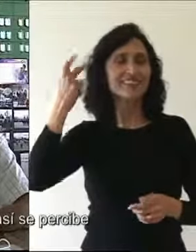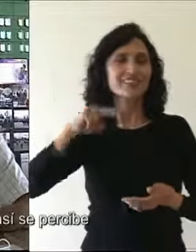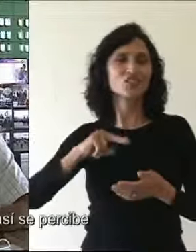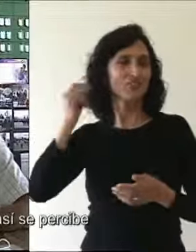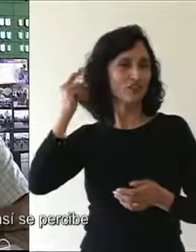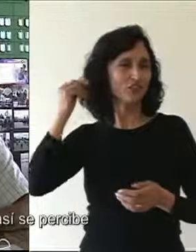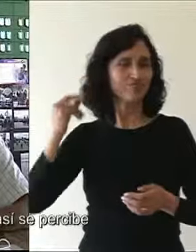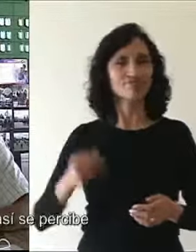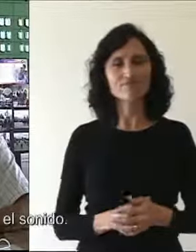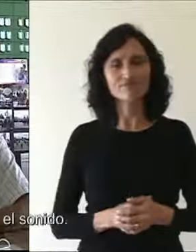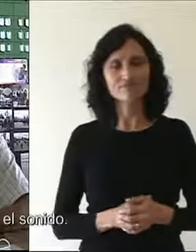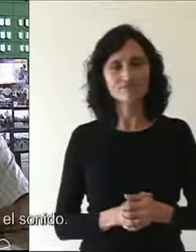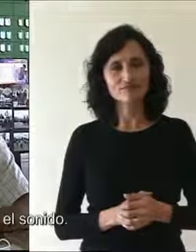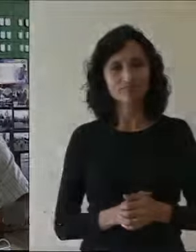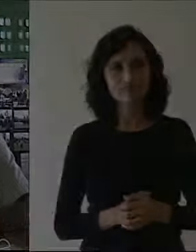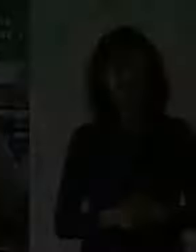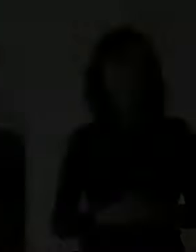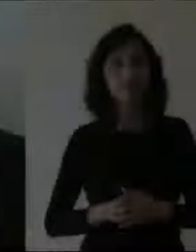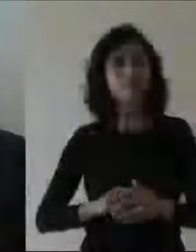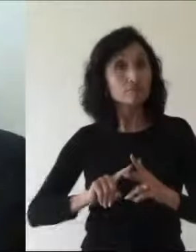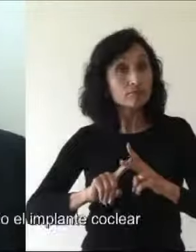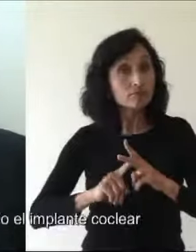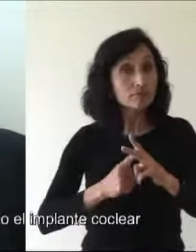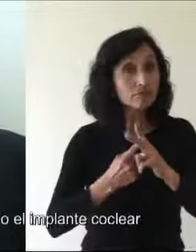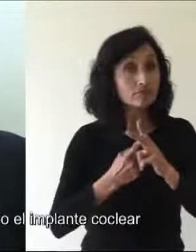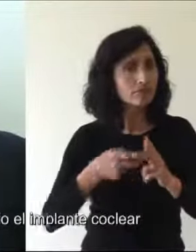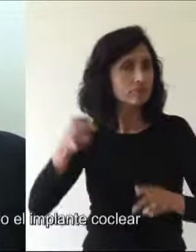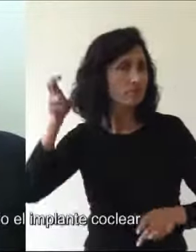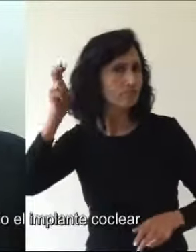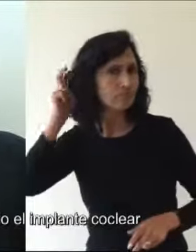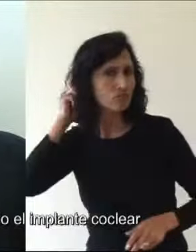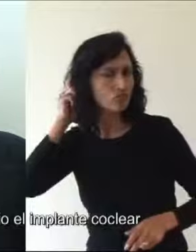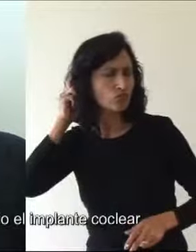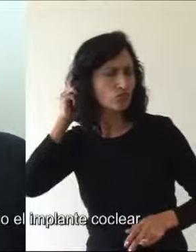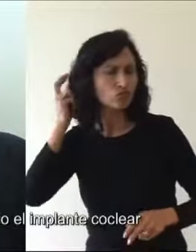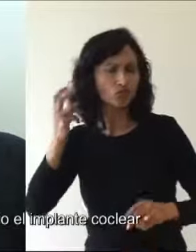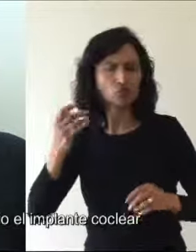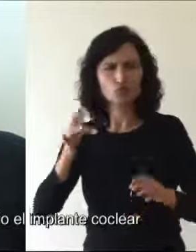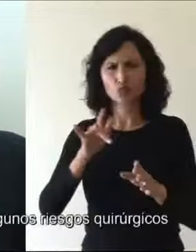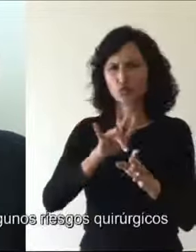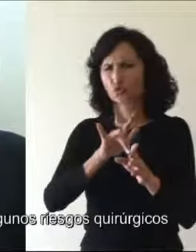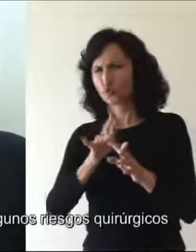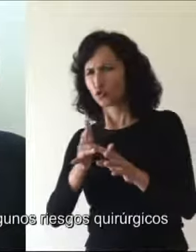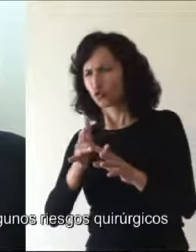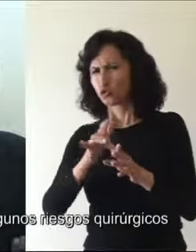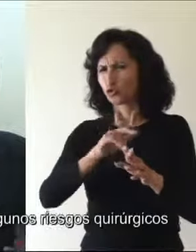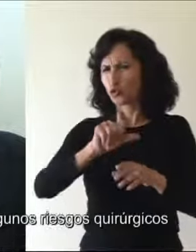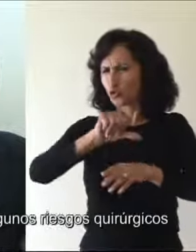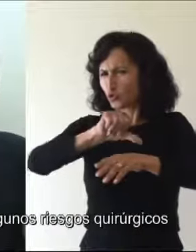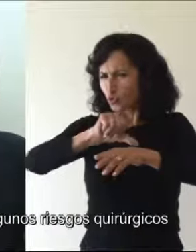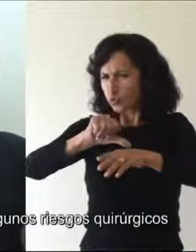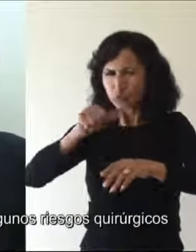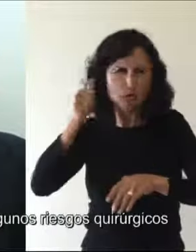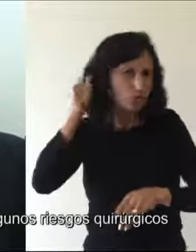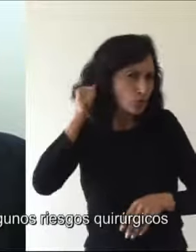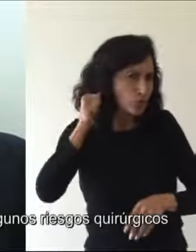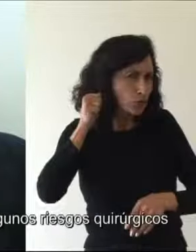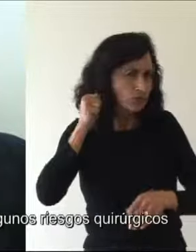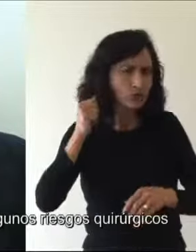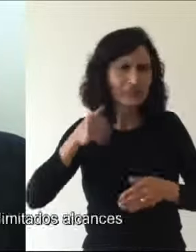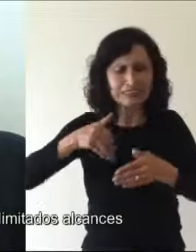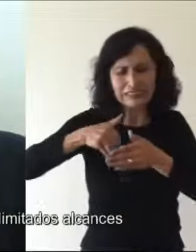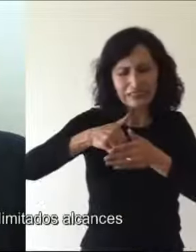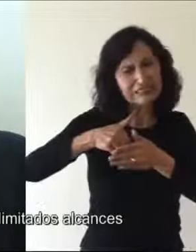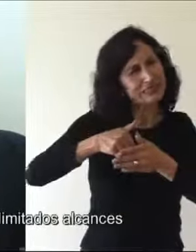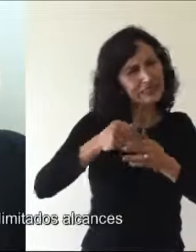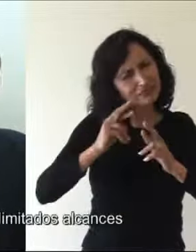y así se percibe el sonido. En un inicio, el implante coclear presentaba algunos riesgos